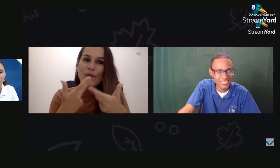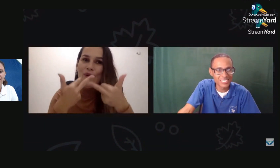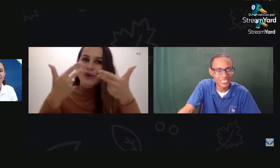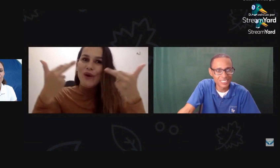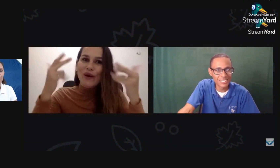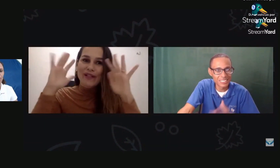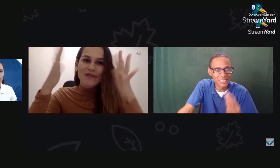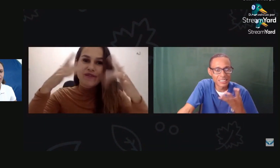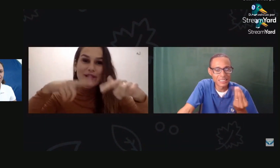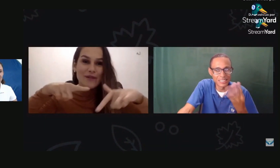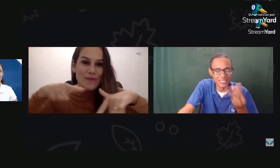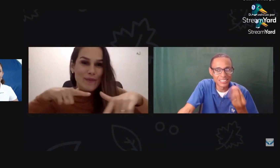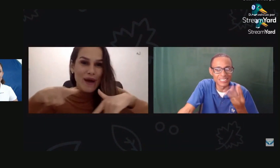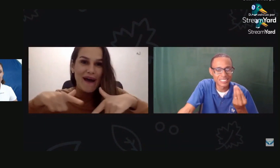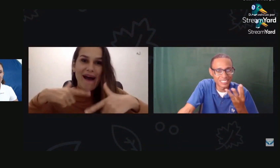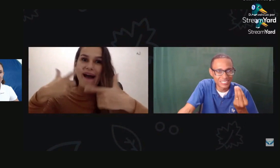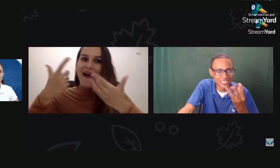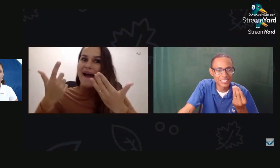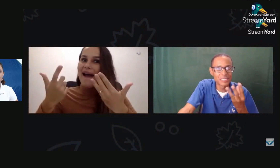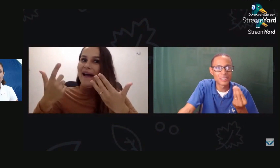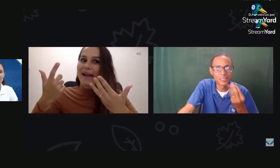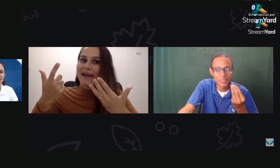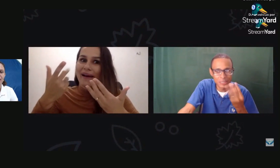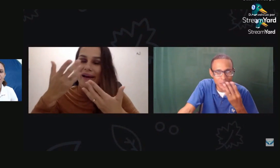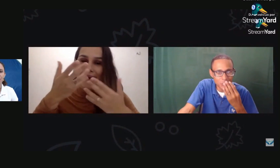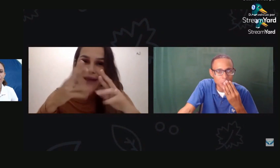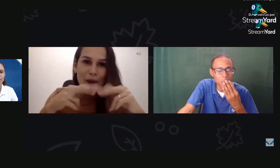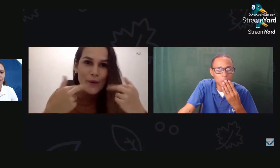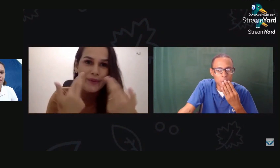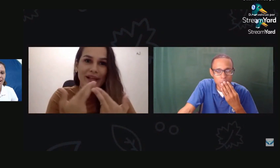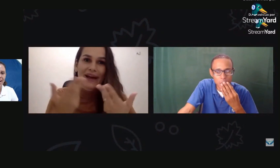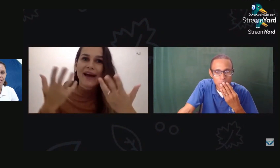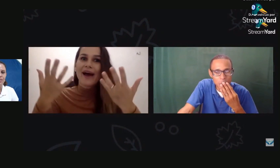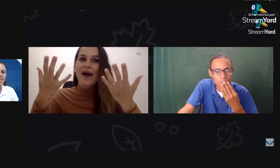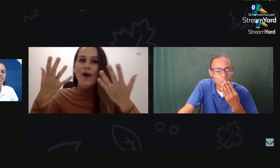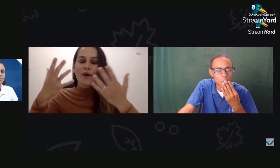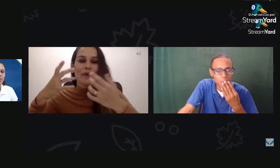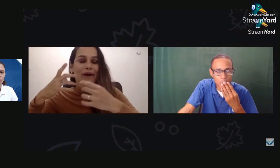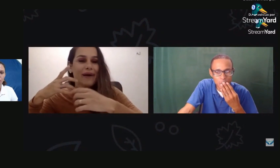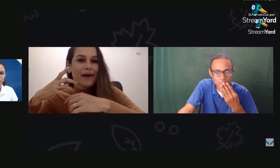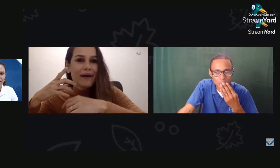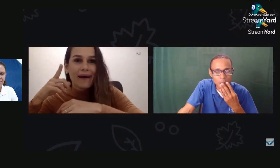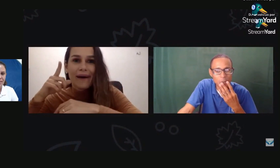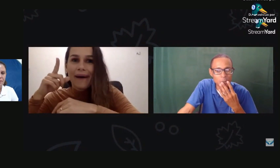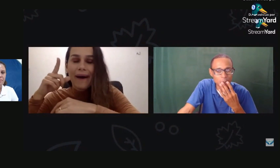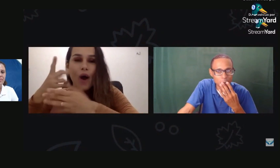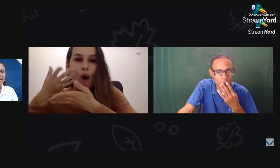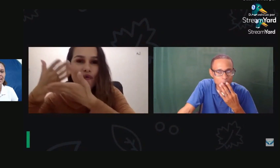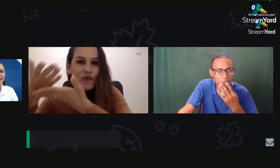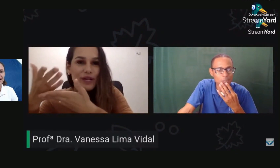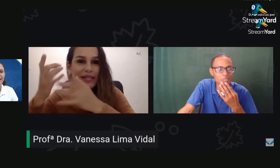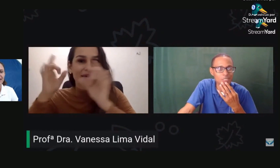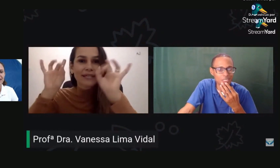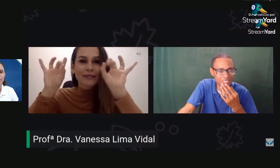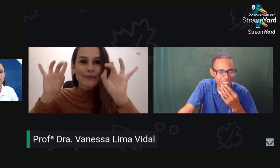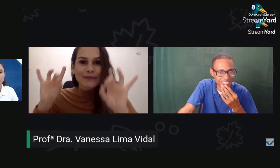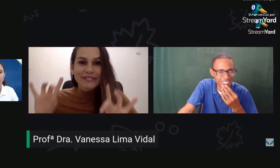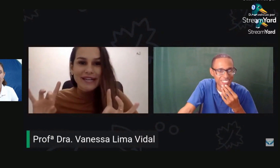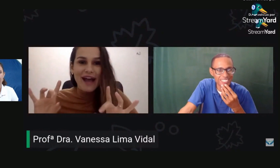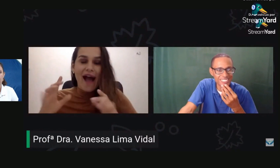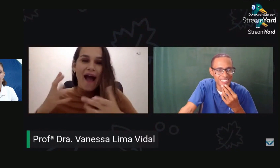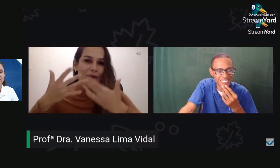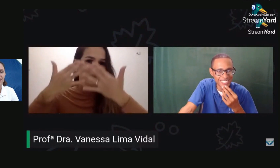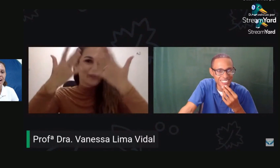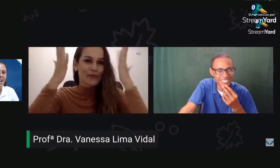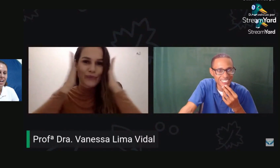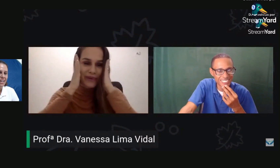as atividades, vou colocando as várias coisas que eu preciso fazer, o trabalho, as reuniões, os